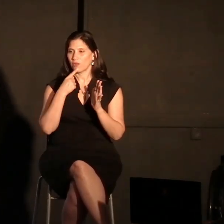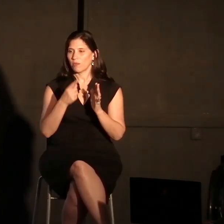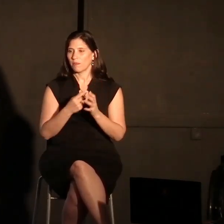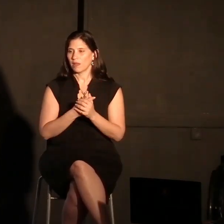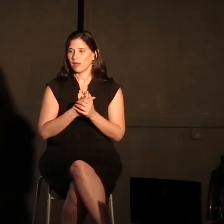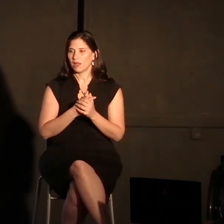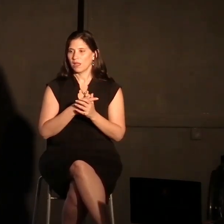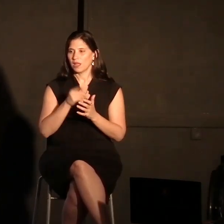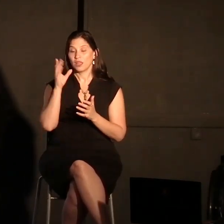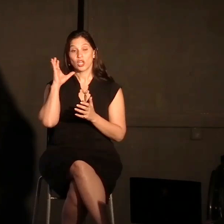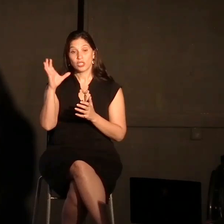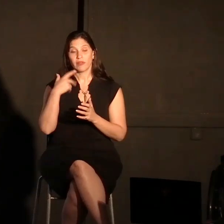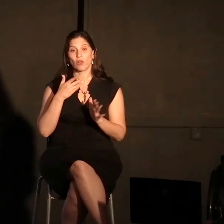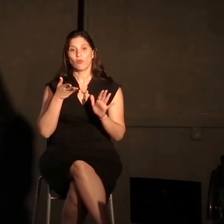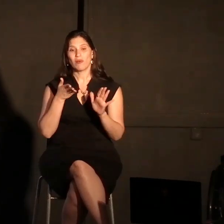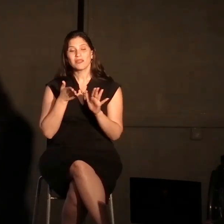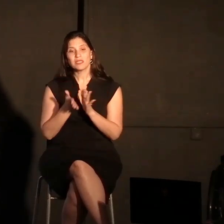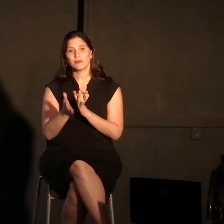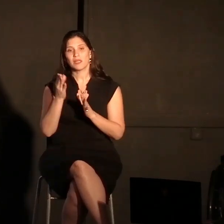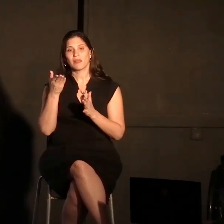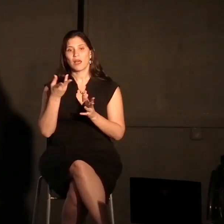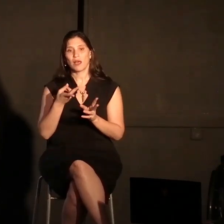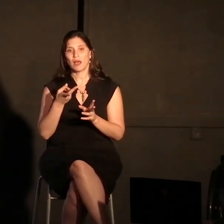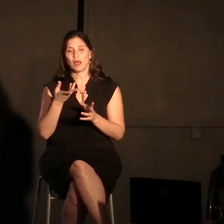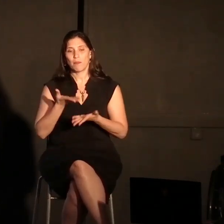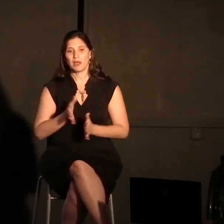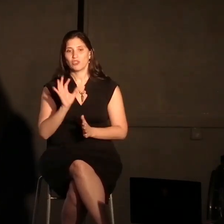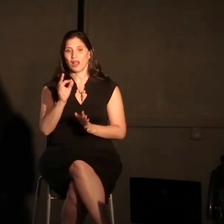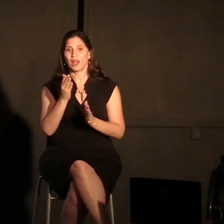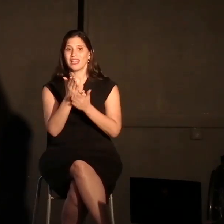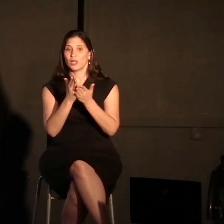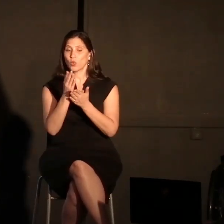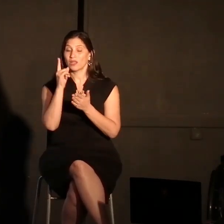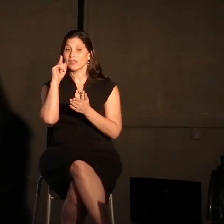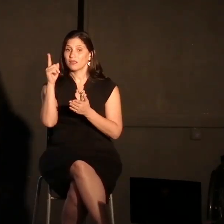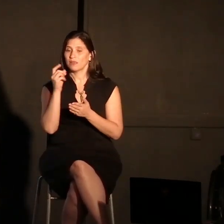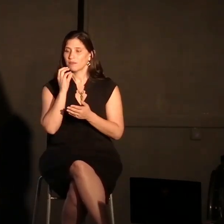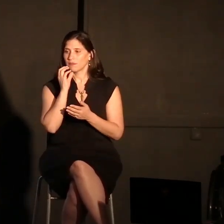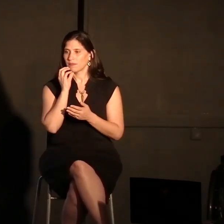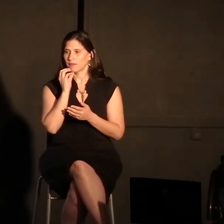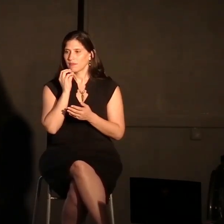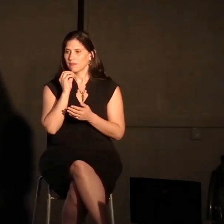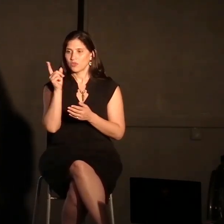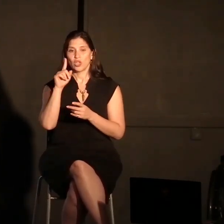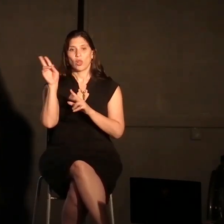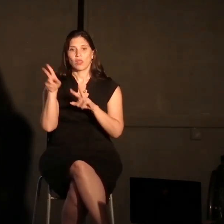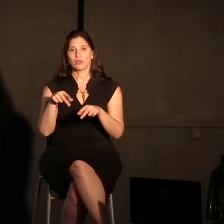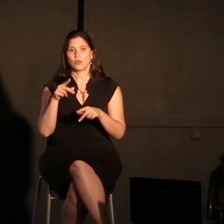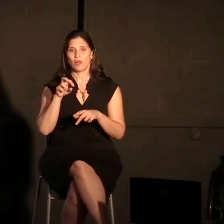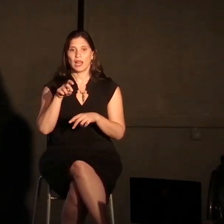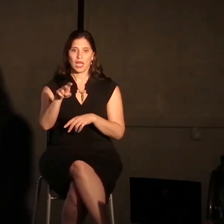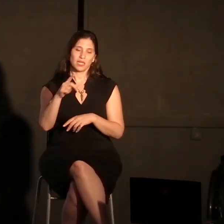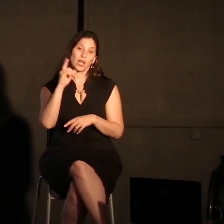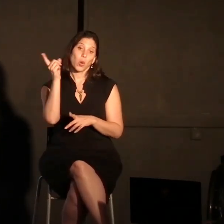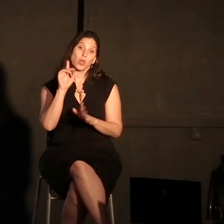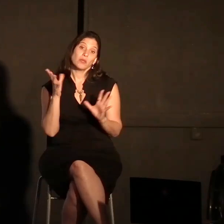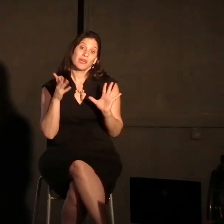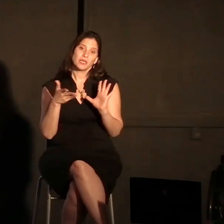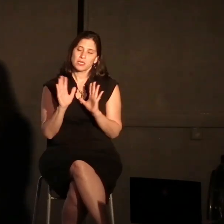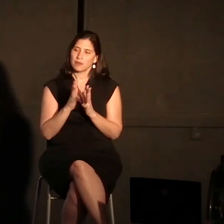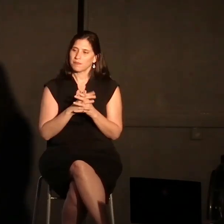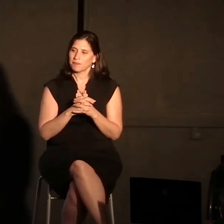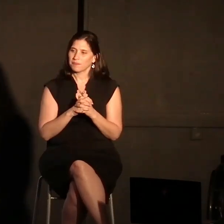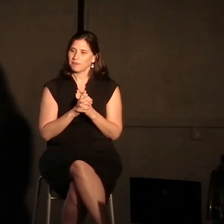לה תקשיבי אנחנו מכניסים את הבת שלך לניתוח שתדעי שהיא לא תחזור ללכת אנחנו לא יודעים איך היא